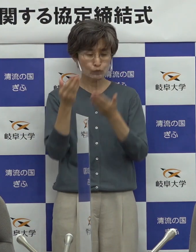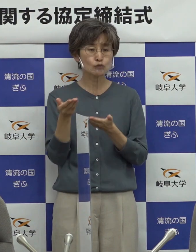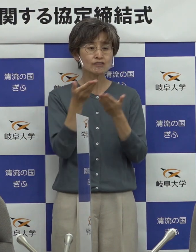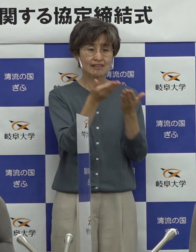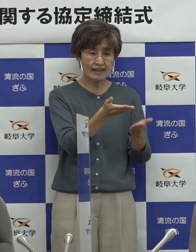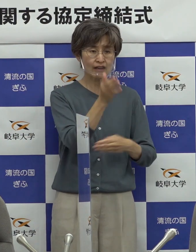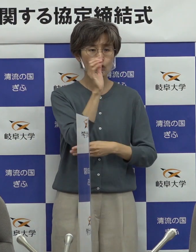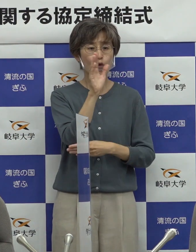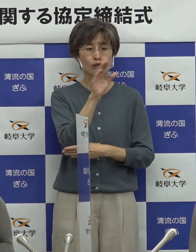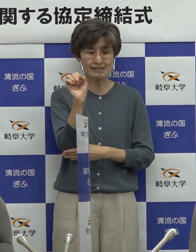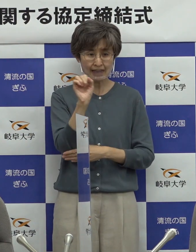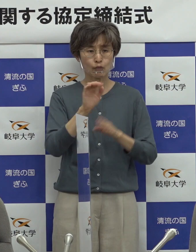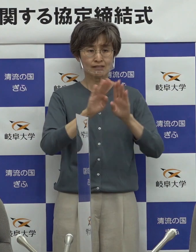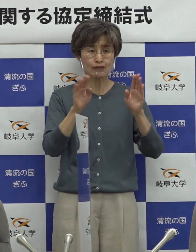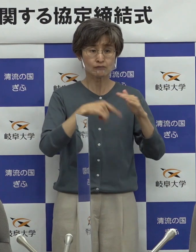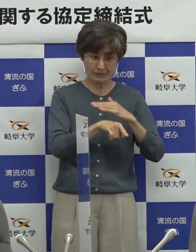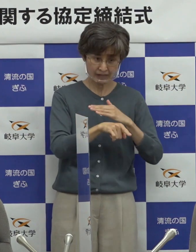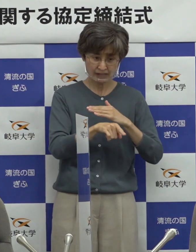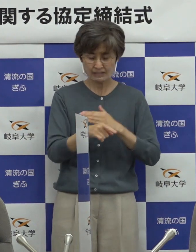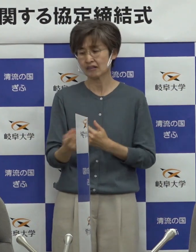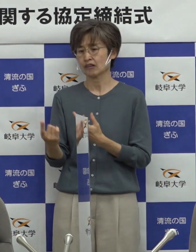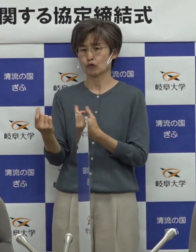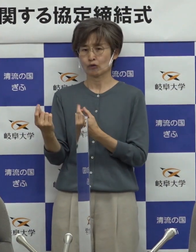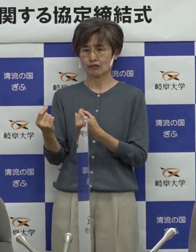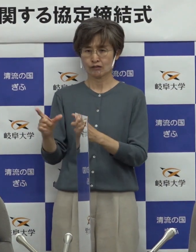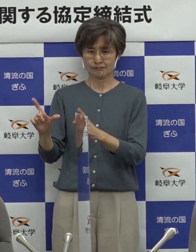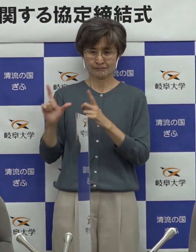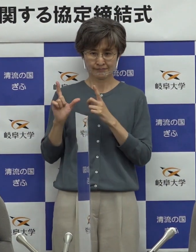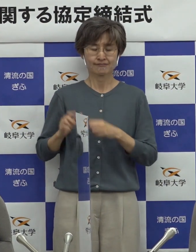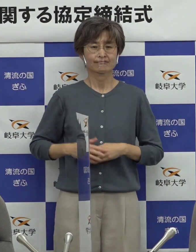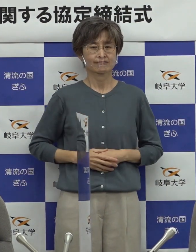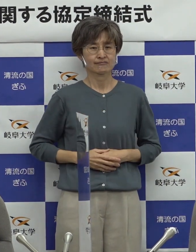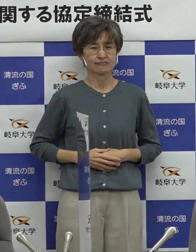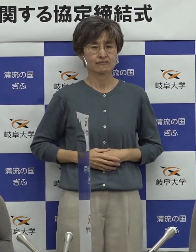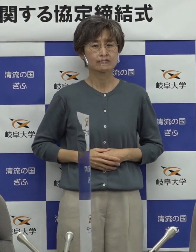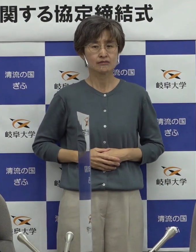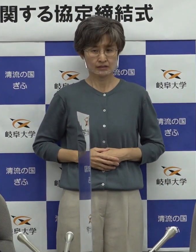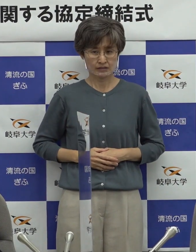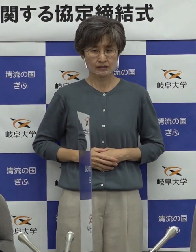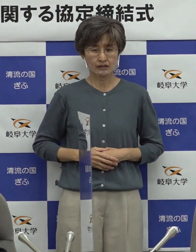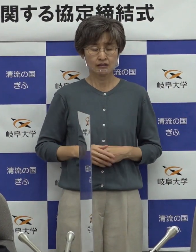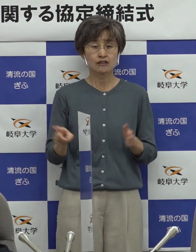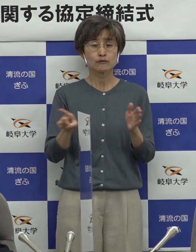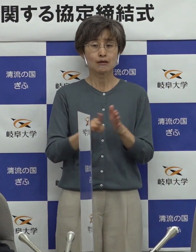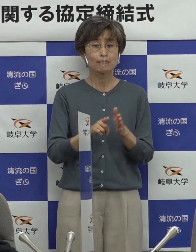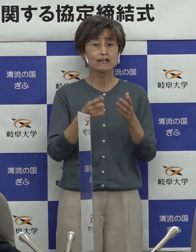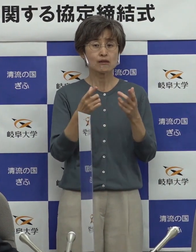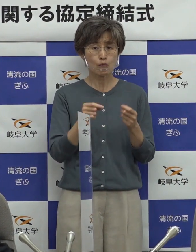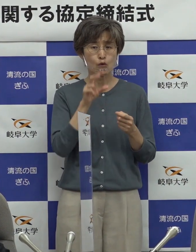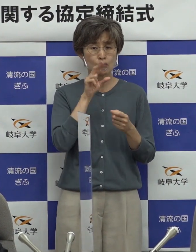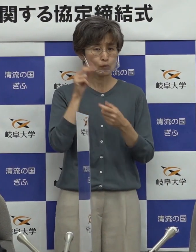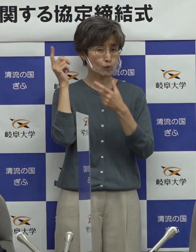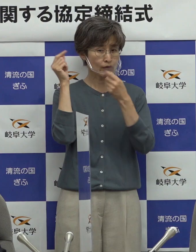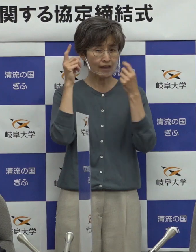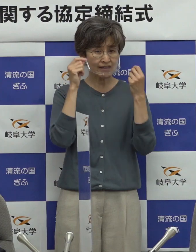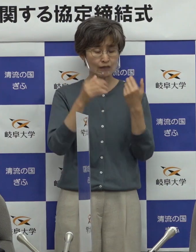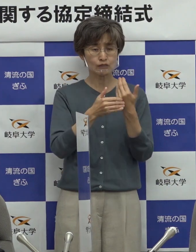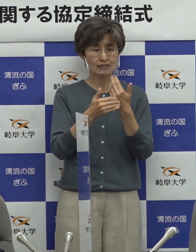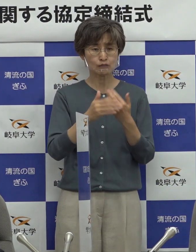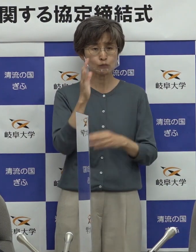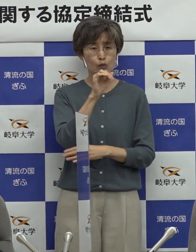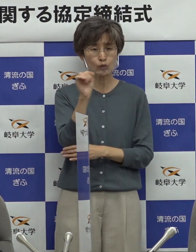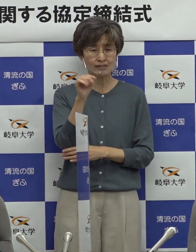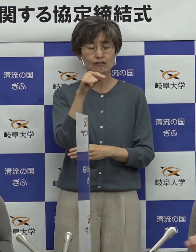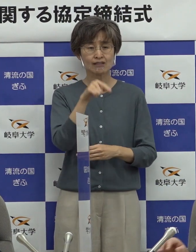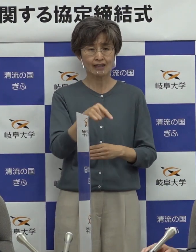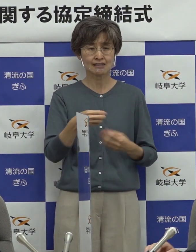ですか。 ええ、その通りです。 で、これまでも岐阜大学の医学部では感染症について学ぶ講座は